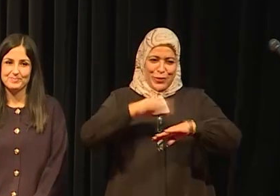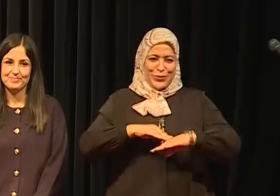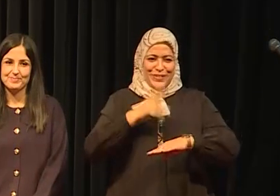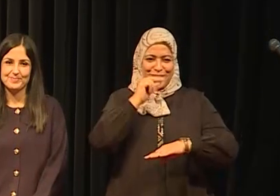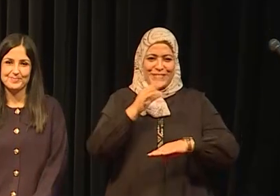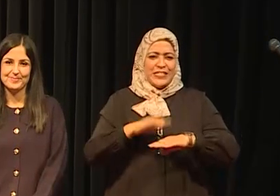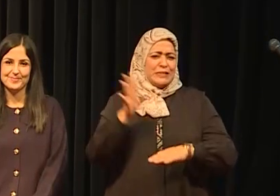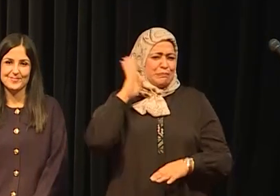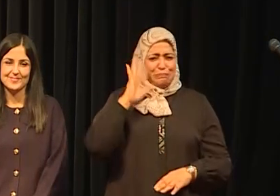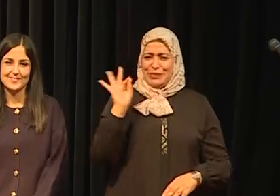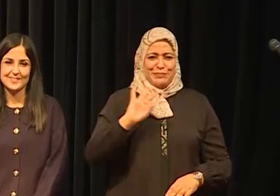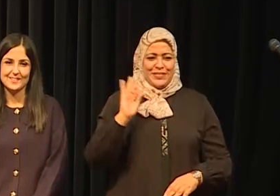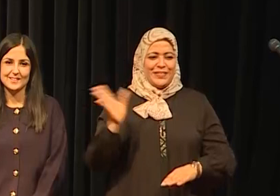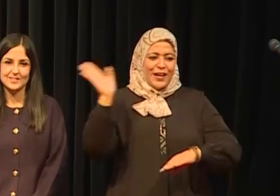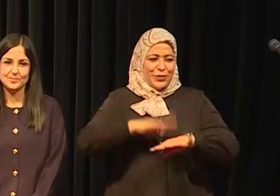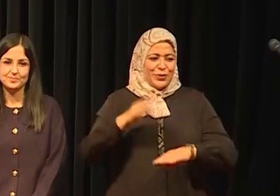ما سمعتش.